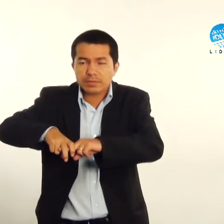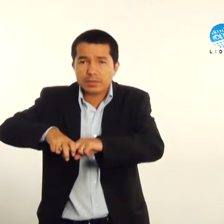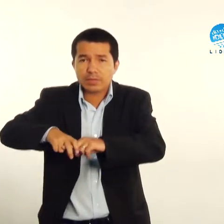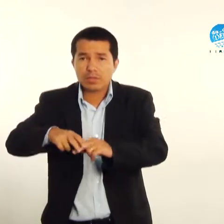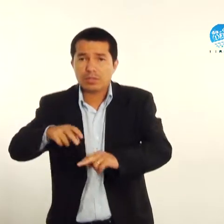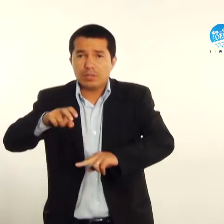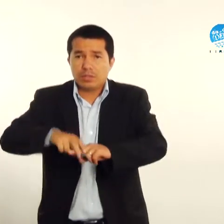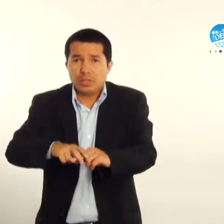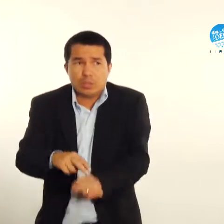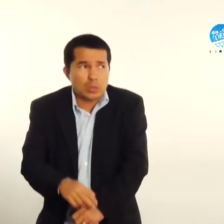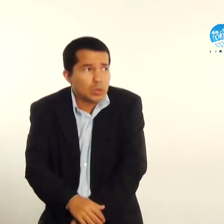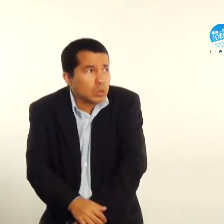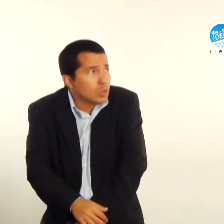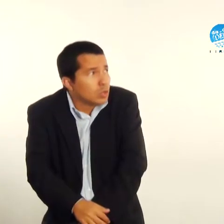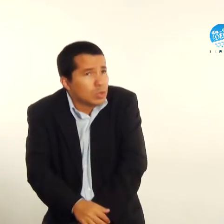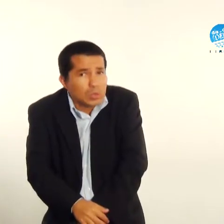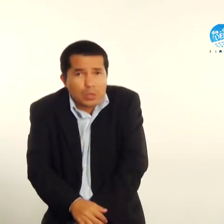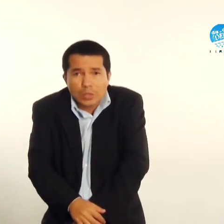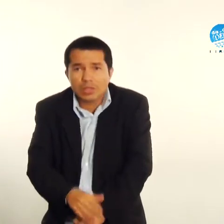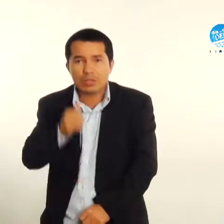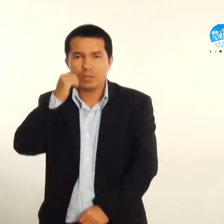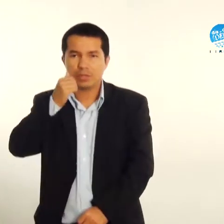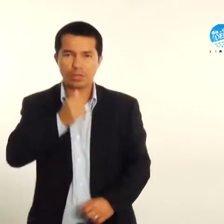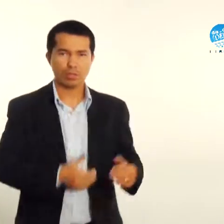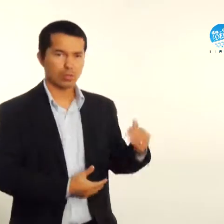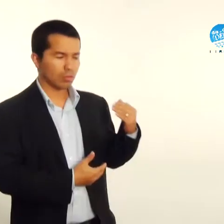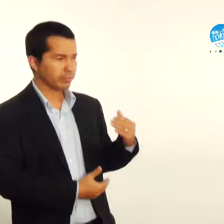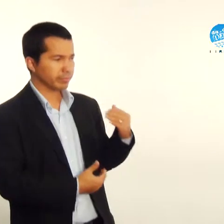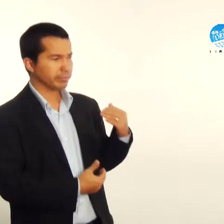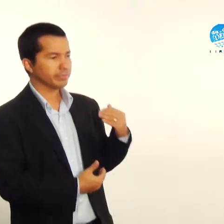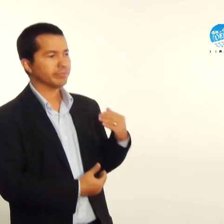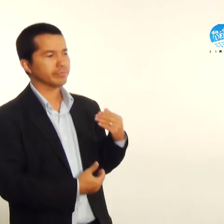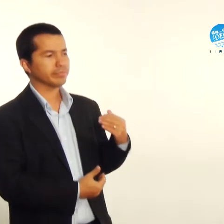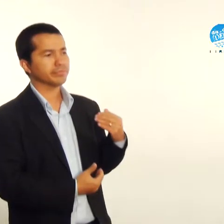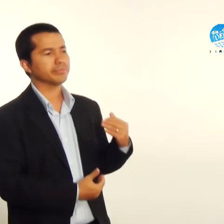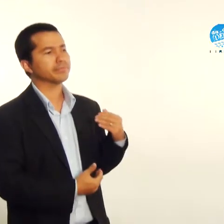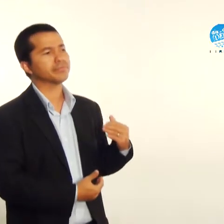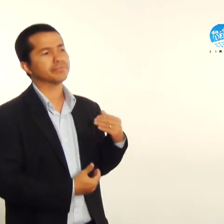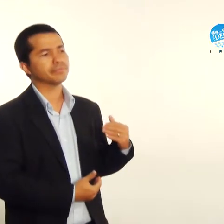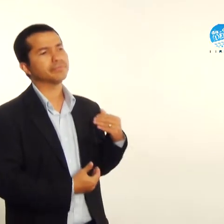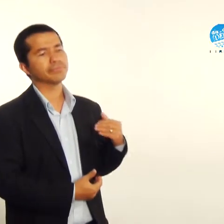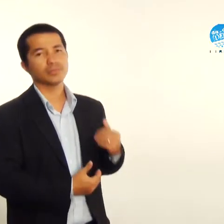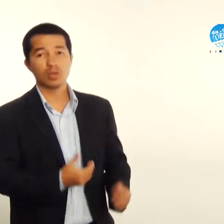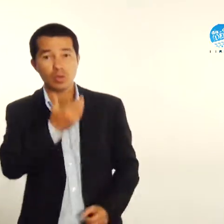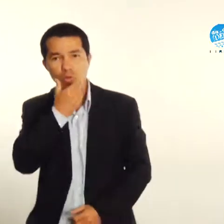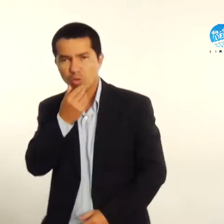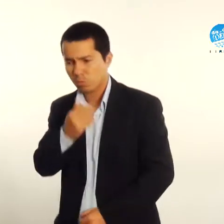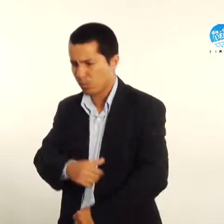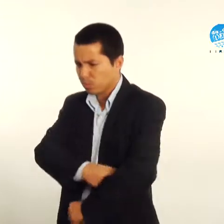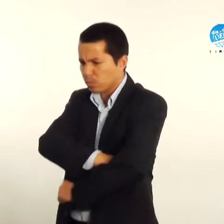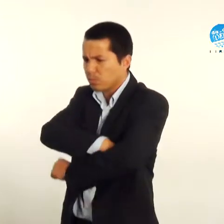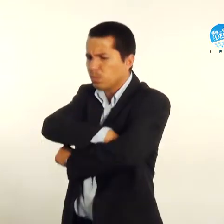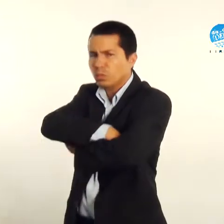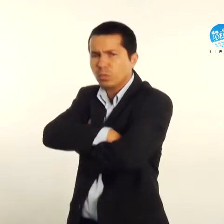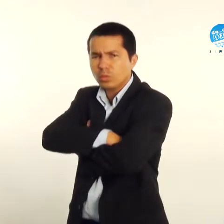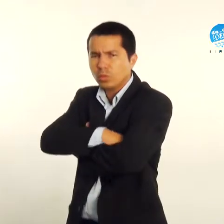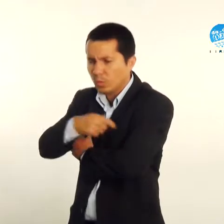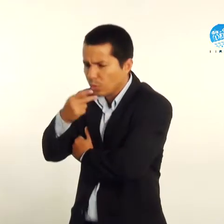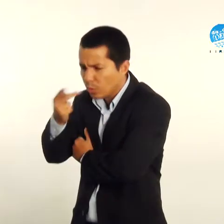lá na poltrona. A mulher dele com o neném no colo assim, olhando feio para mim. O homem